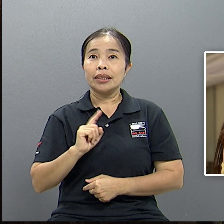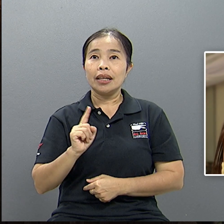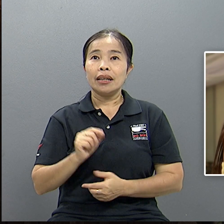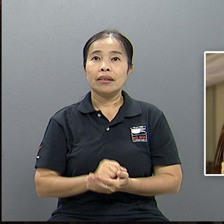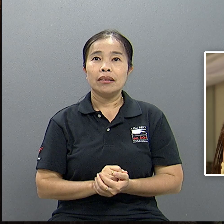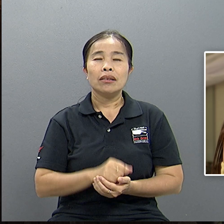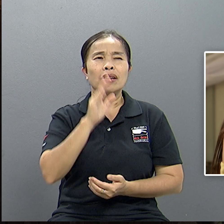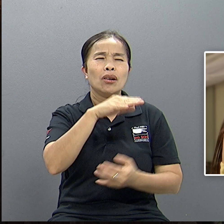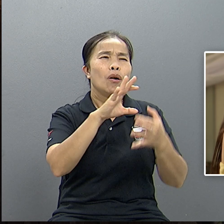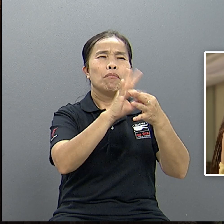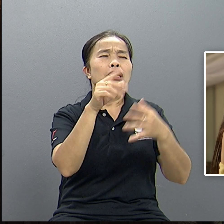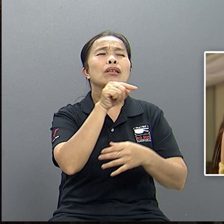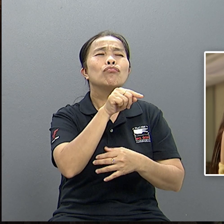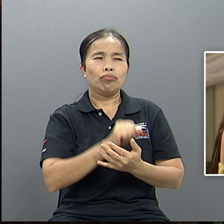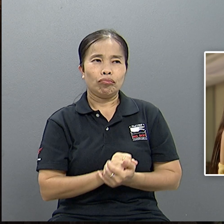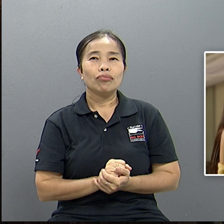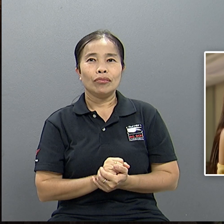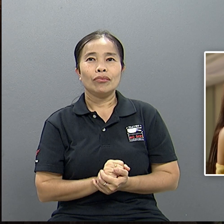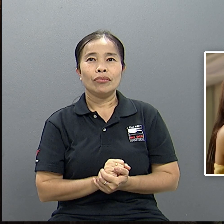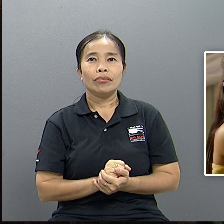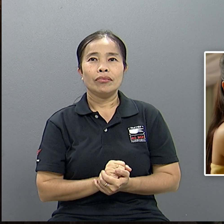ไม่เกี่ยวกับแม่อ่อนหรอก